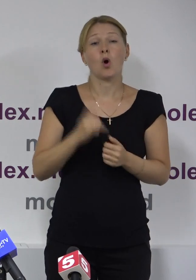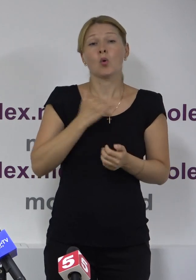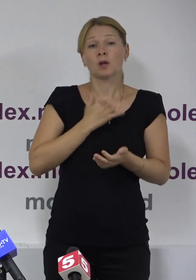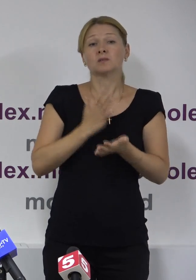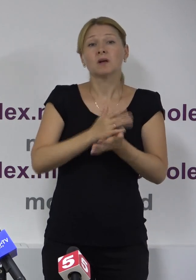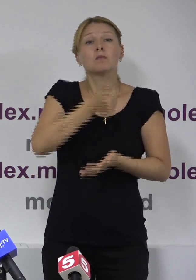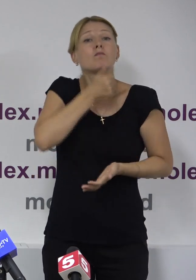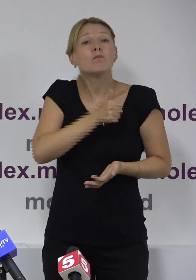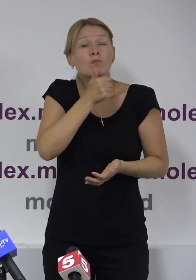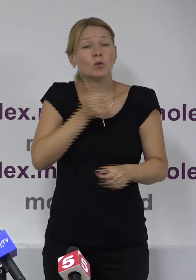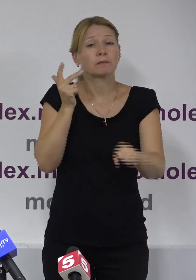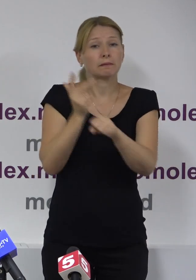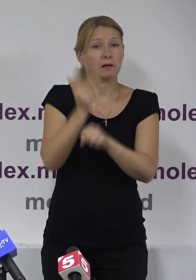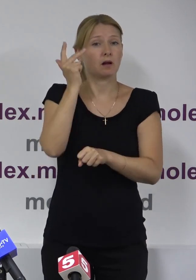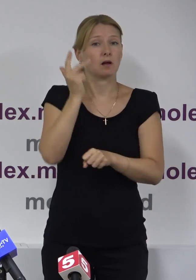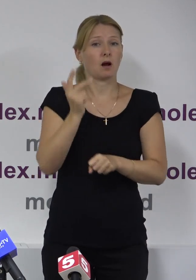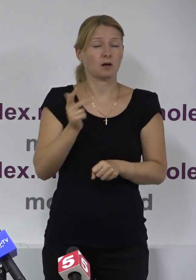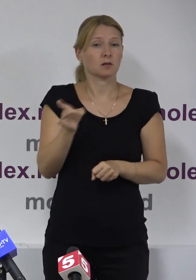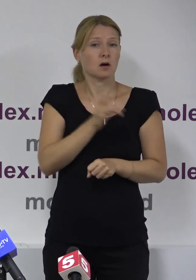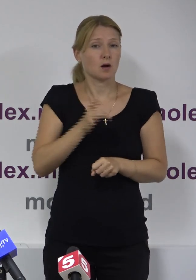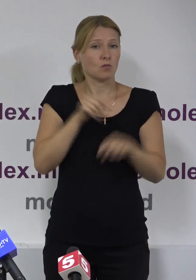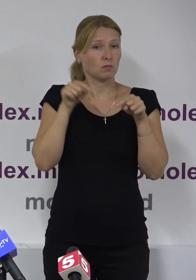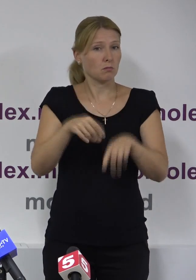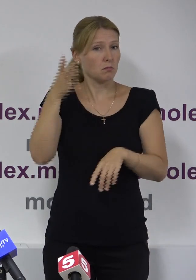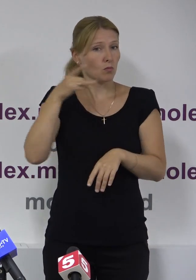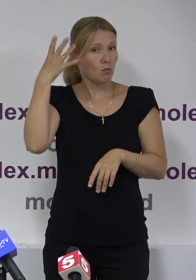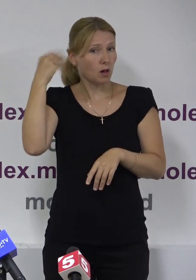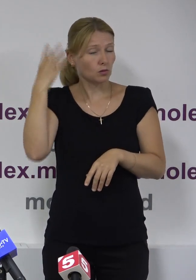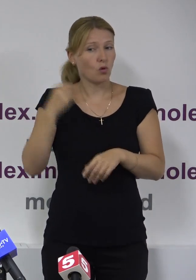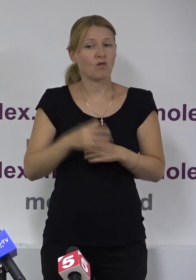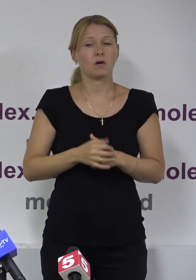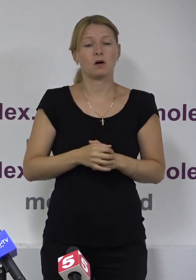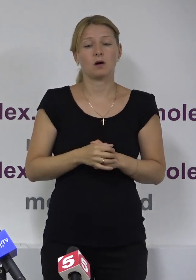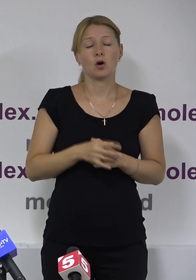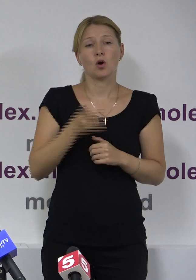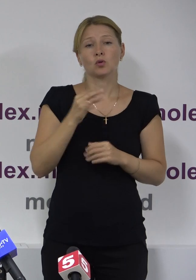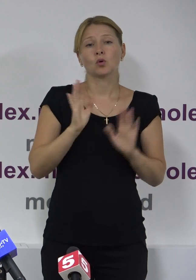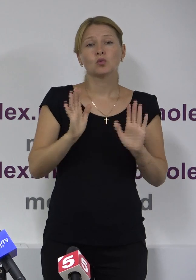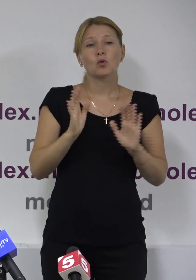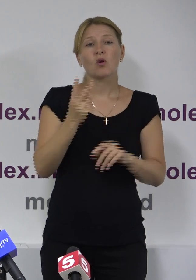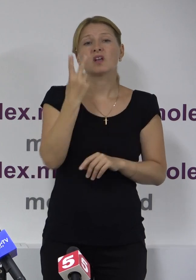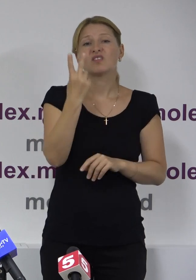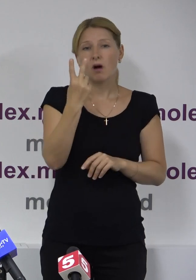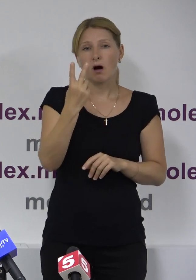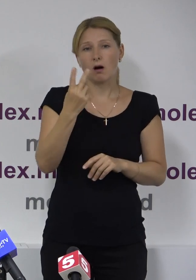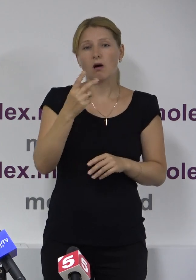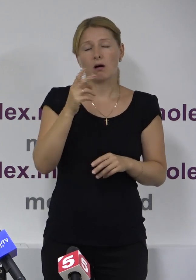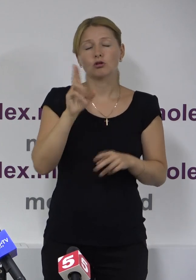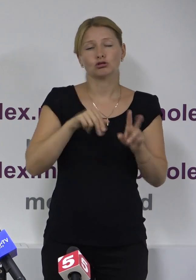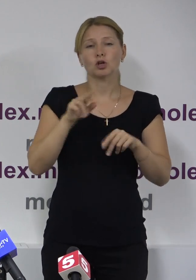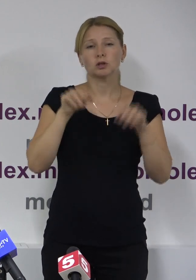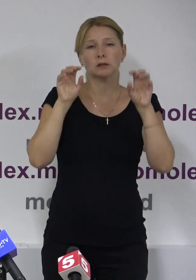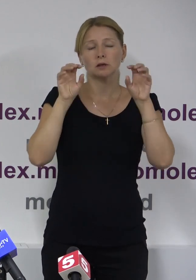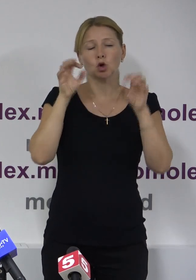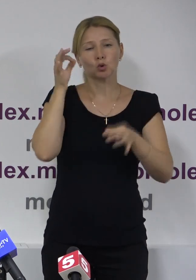a referendumurilor republicane în Republica Moldova, dintre care doar două au fost validate de către Curtea Constituțională,